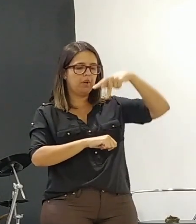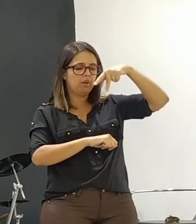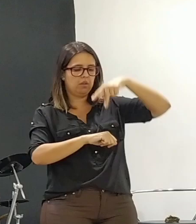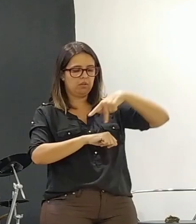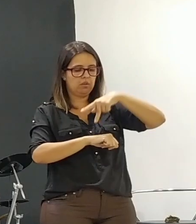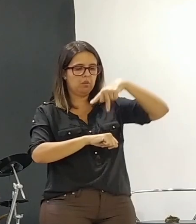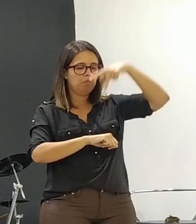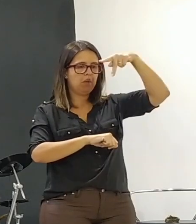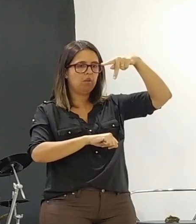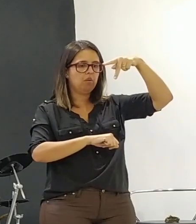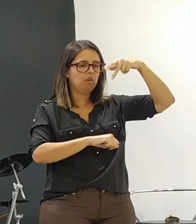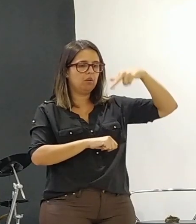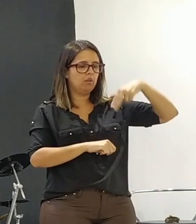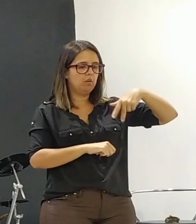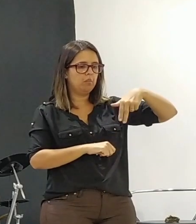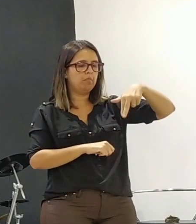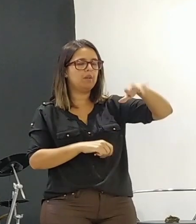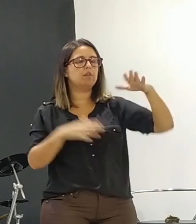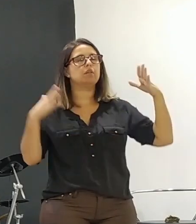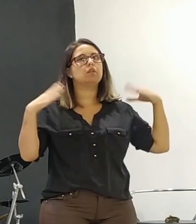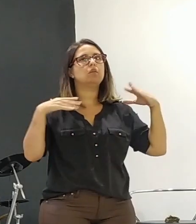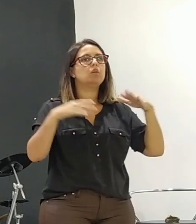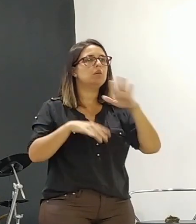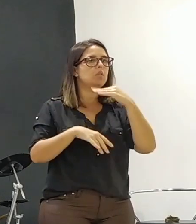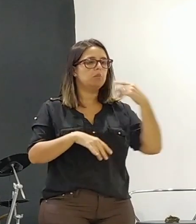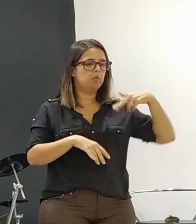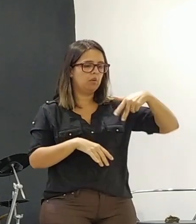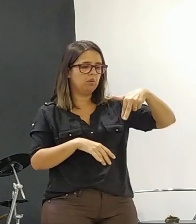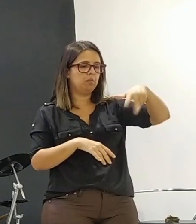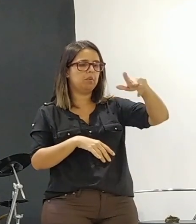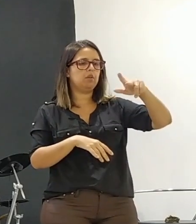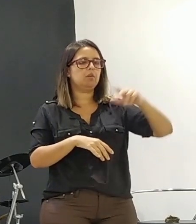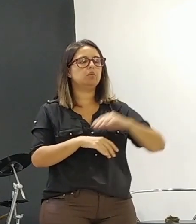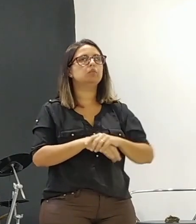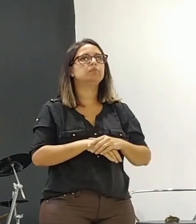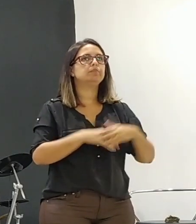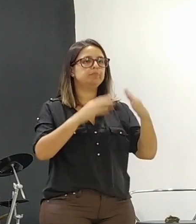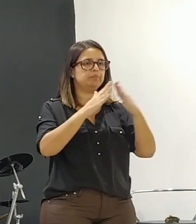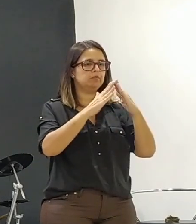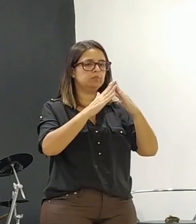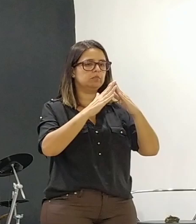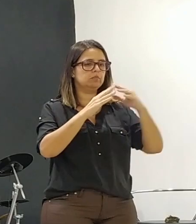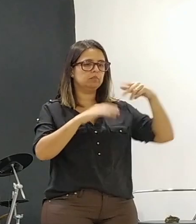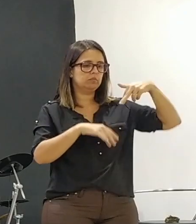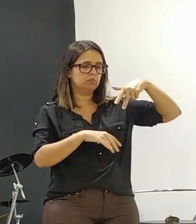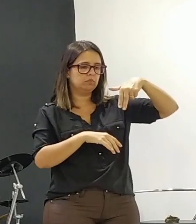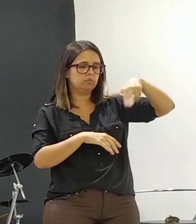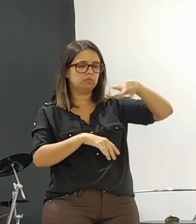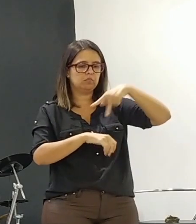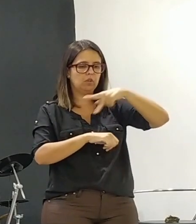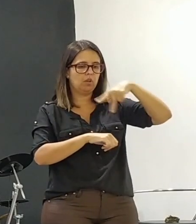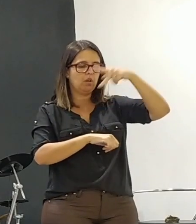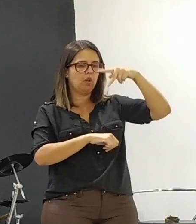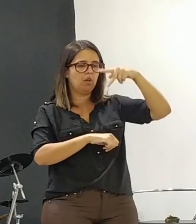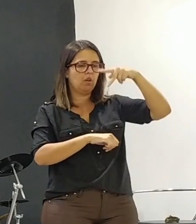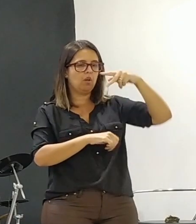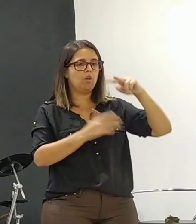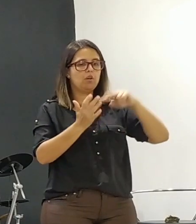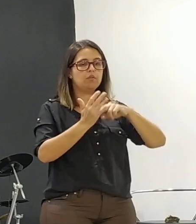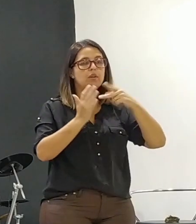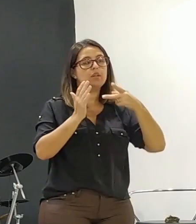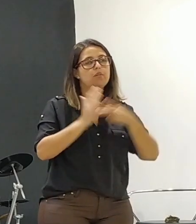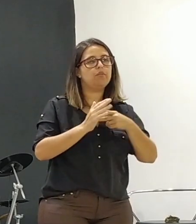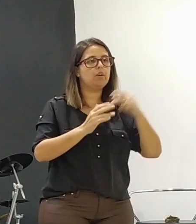dizer passagem. O anjo da morte passou por cima das casas. Páscoa em hebraico quer dizer